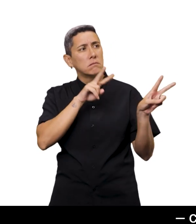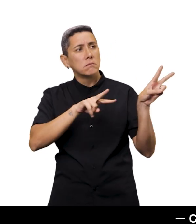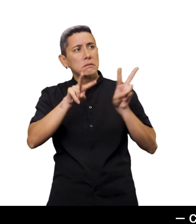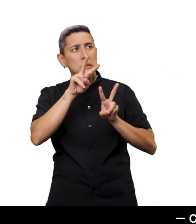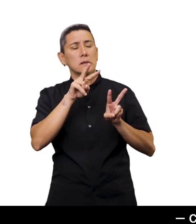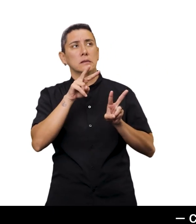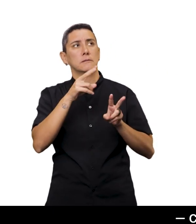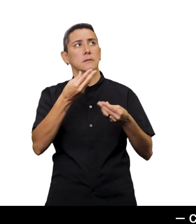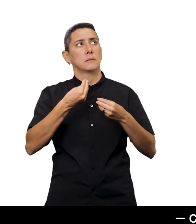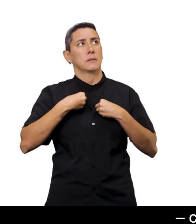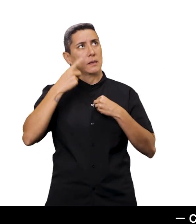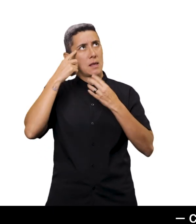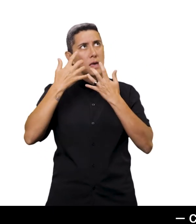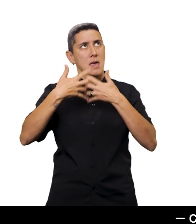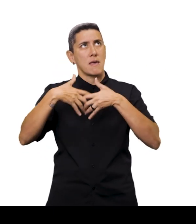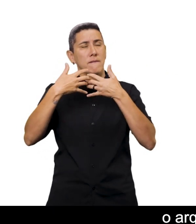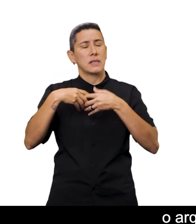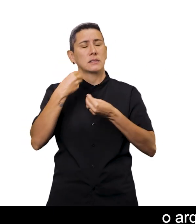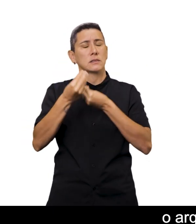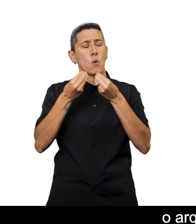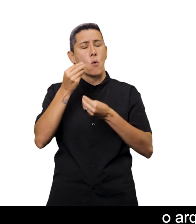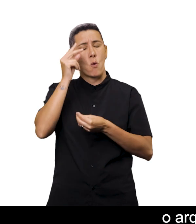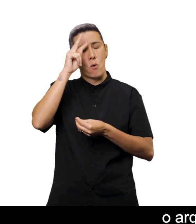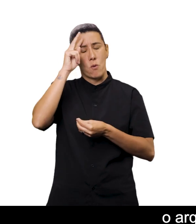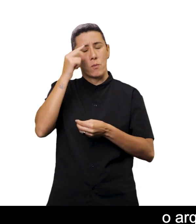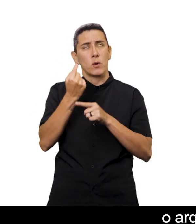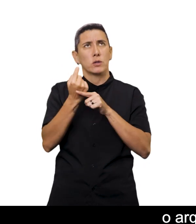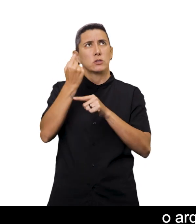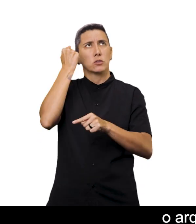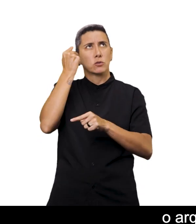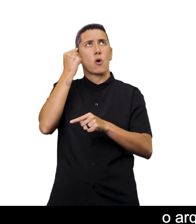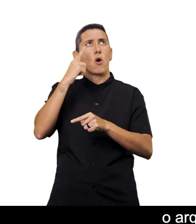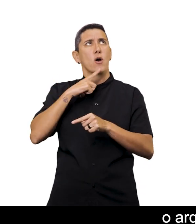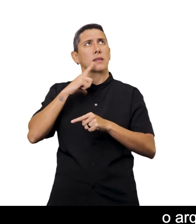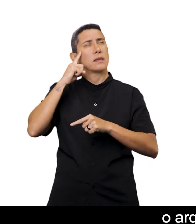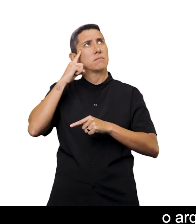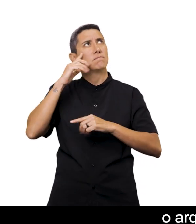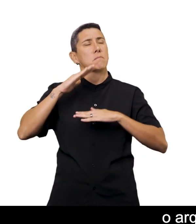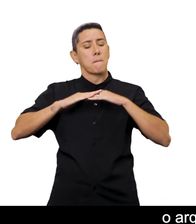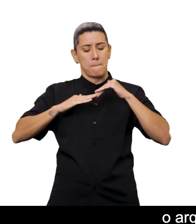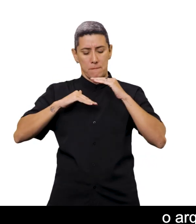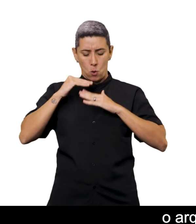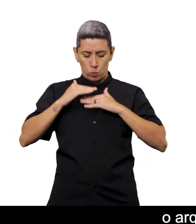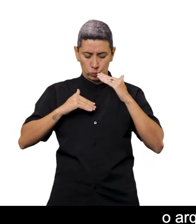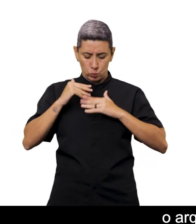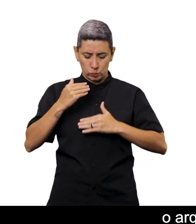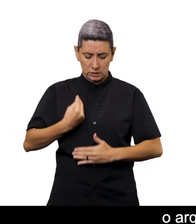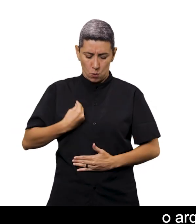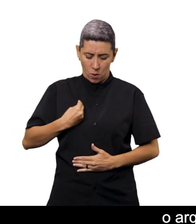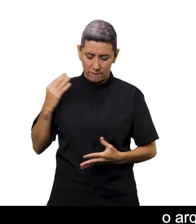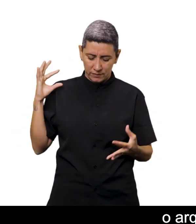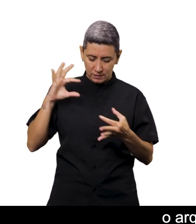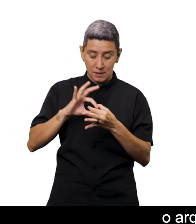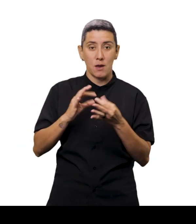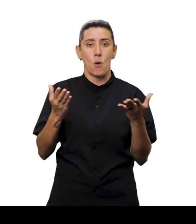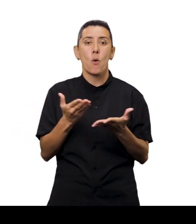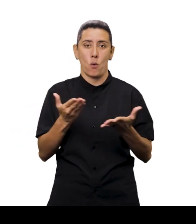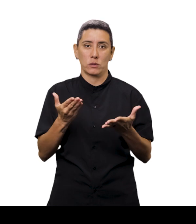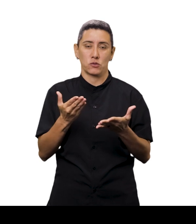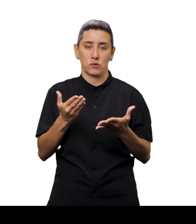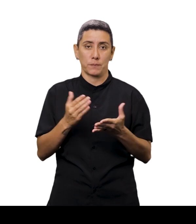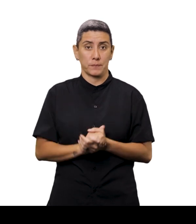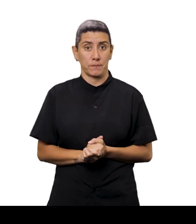palavra pergunta em inglês, o arquivo provoca uma reflexão sobre como a memória e a história